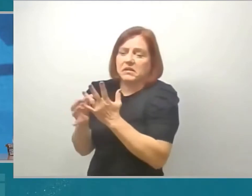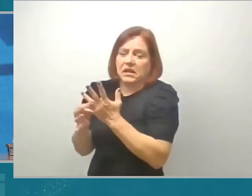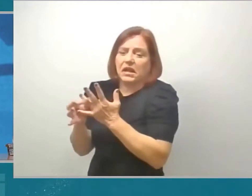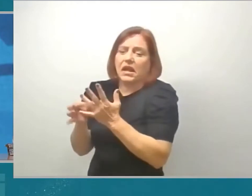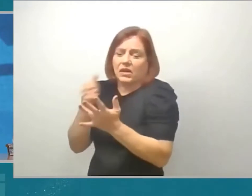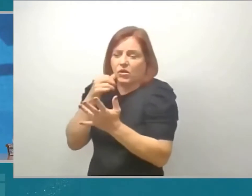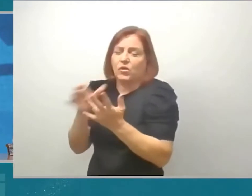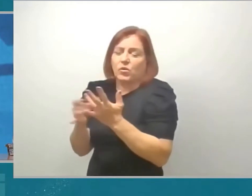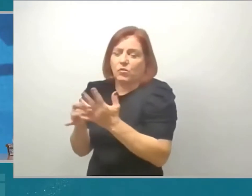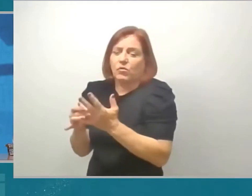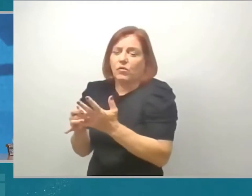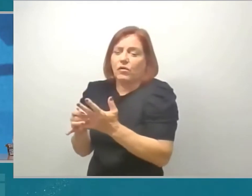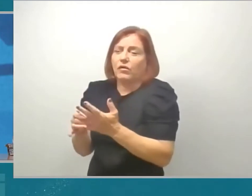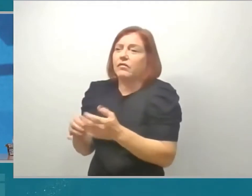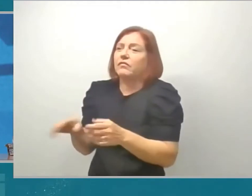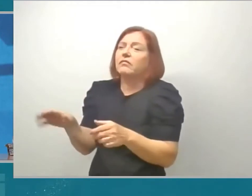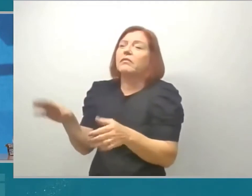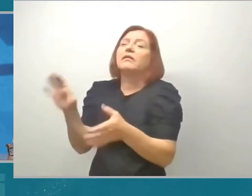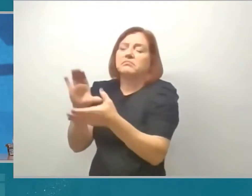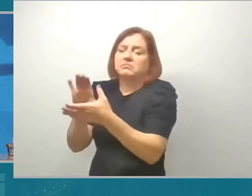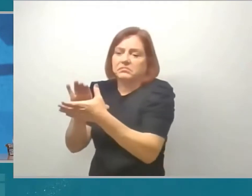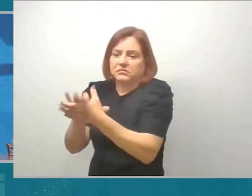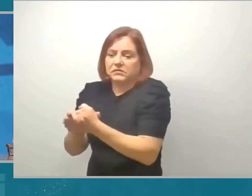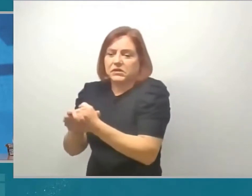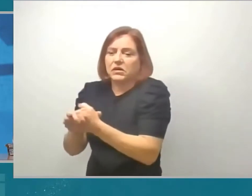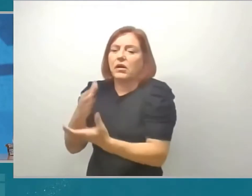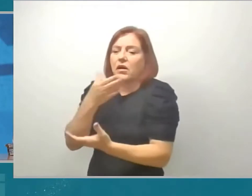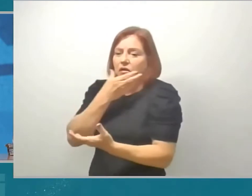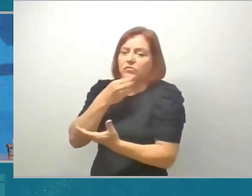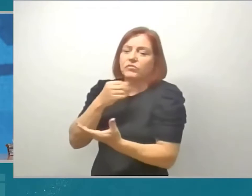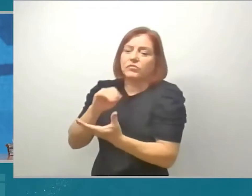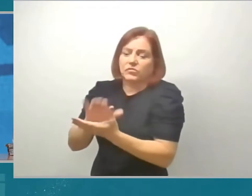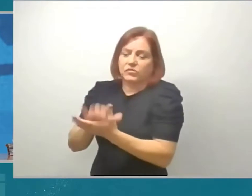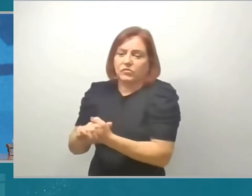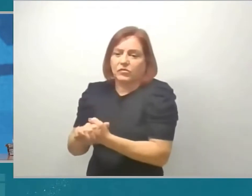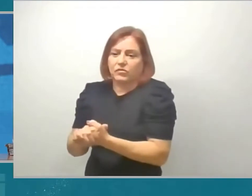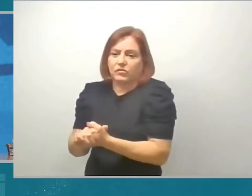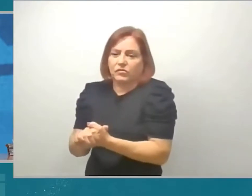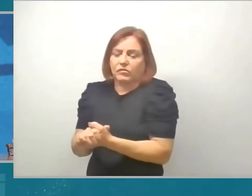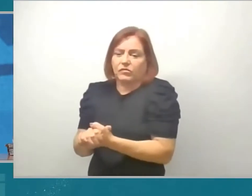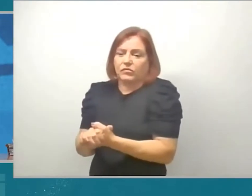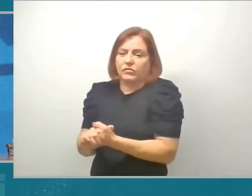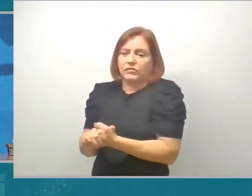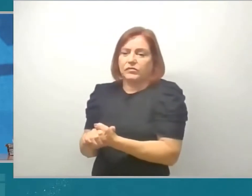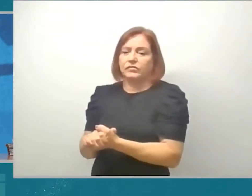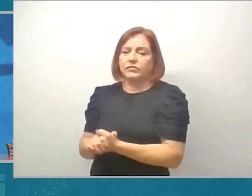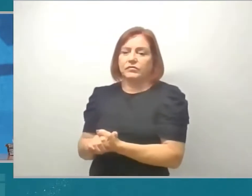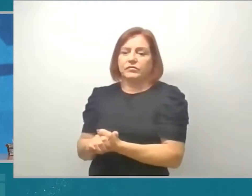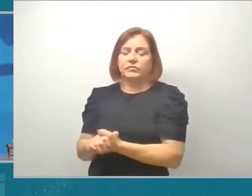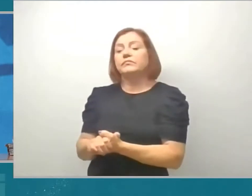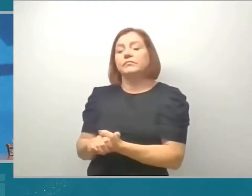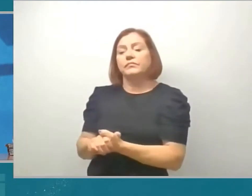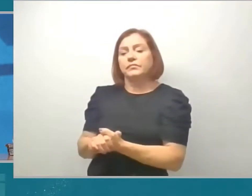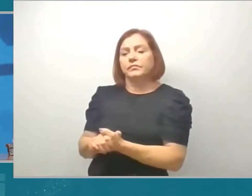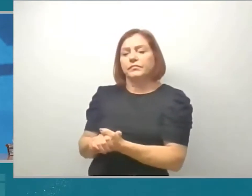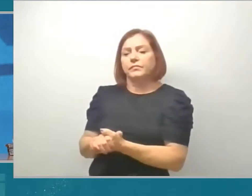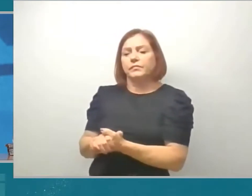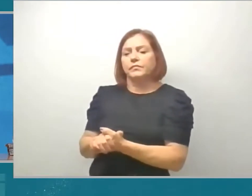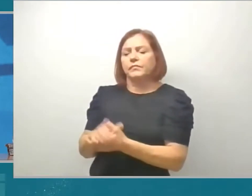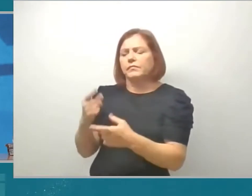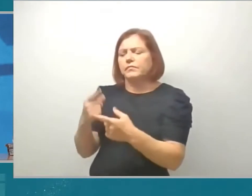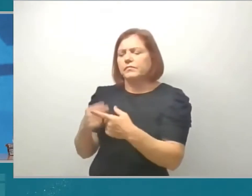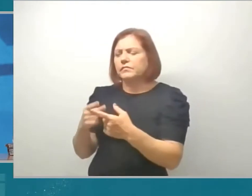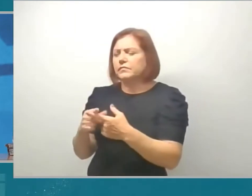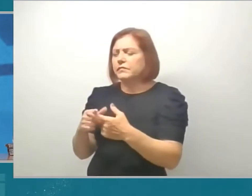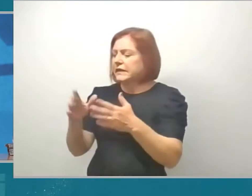ouve, muito se regozija por causa da voz do noivo, pois esta alegria